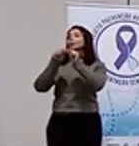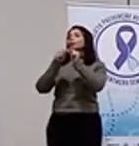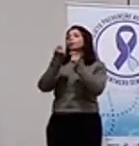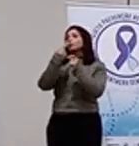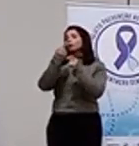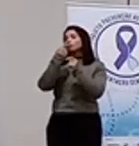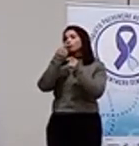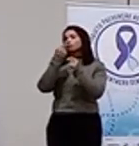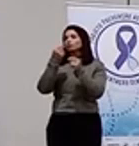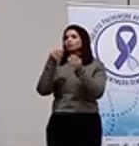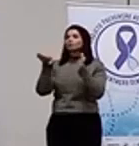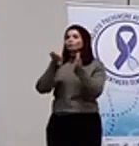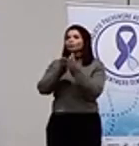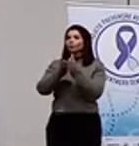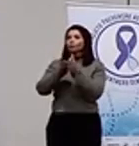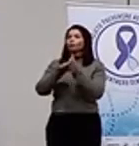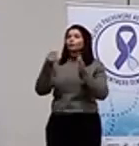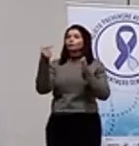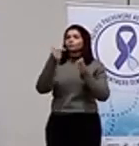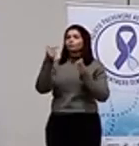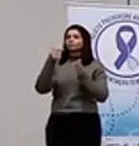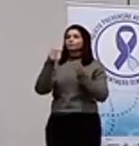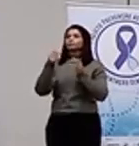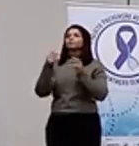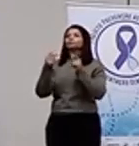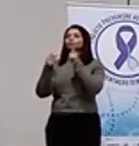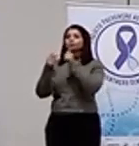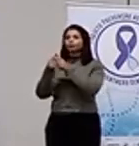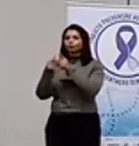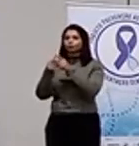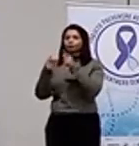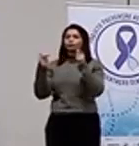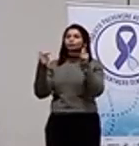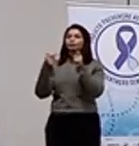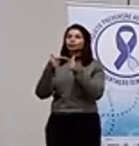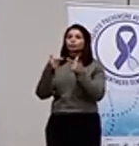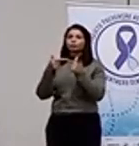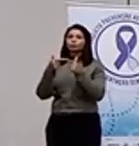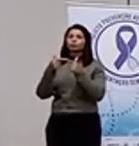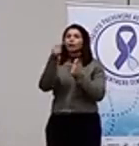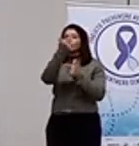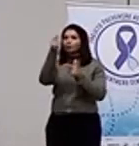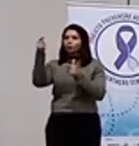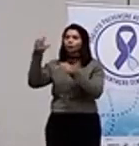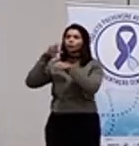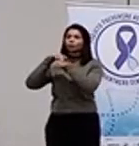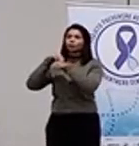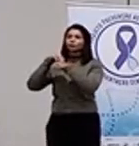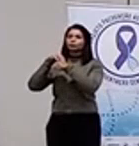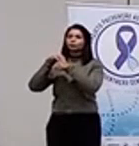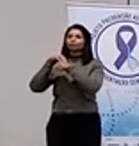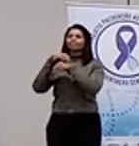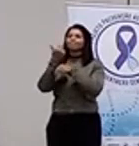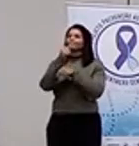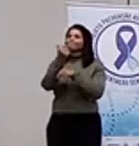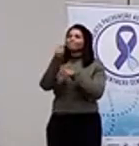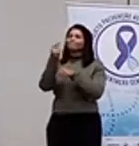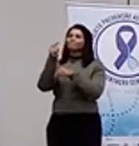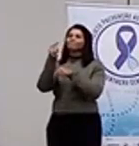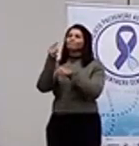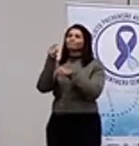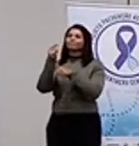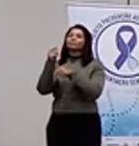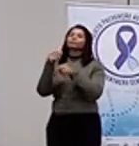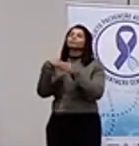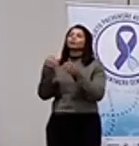próprio paciente, passou da fase 1 bem, ou seja, ninguém que não tinha doença, também não teve efeito, mas quando chegou no paciente